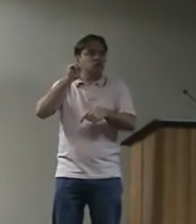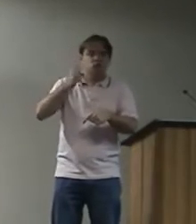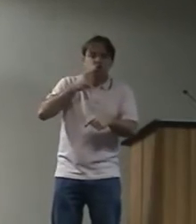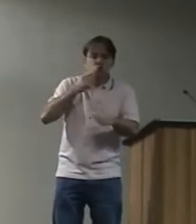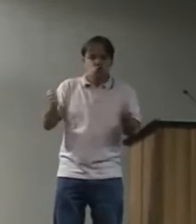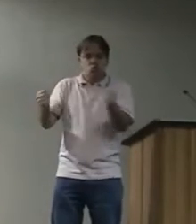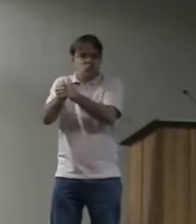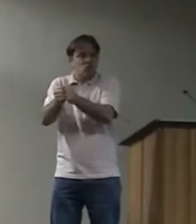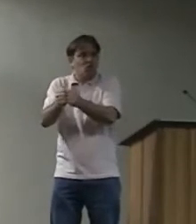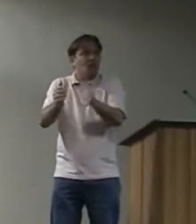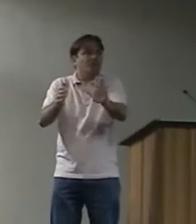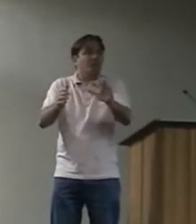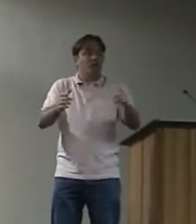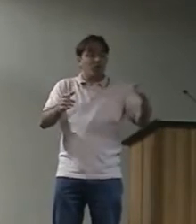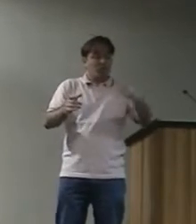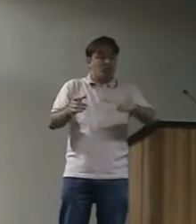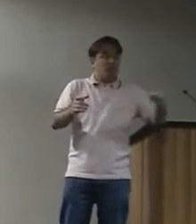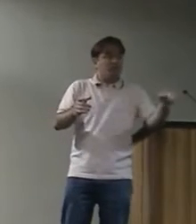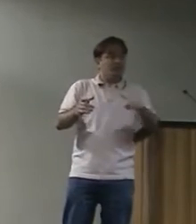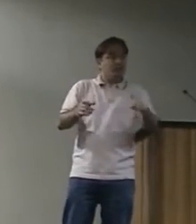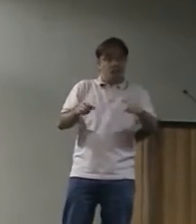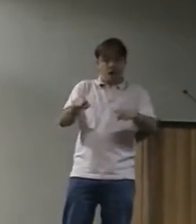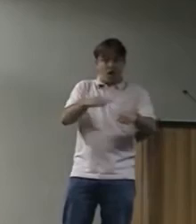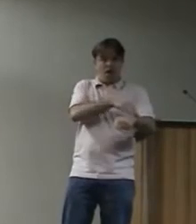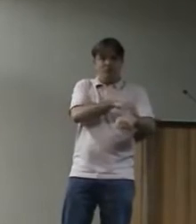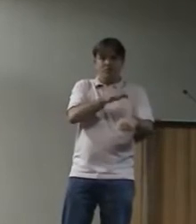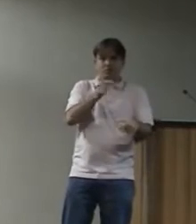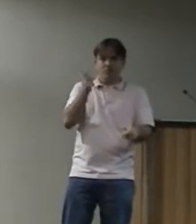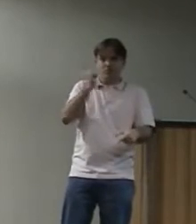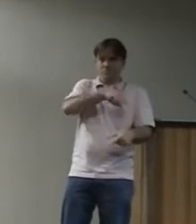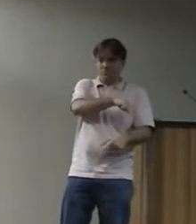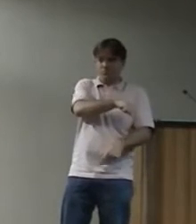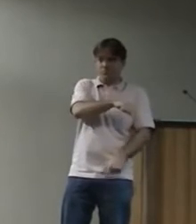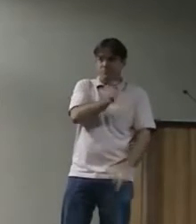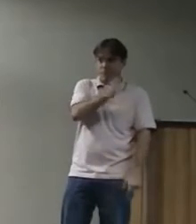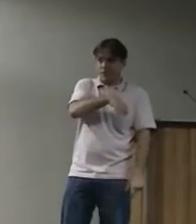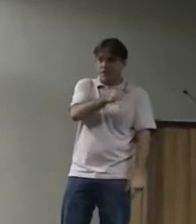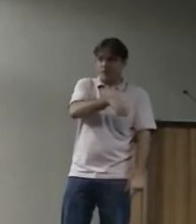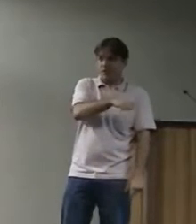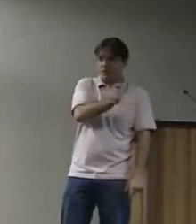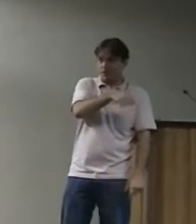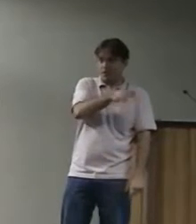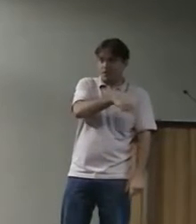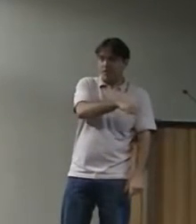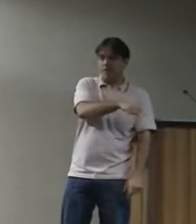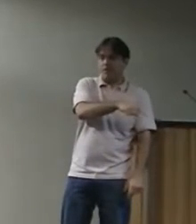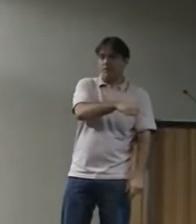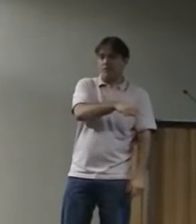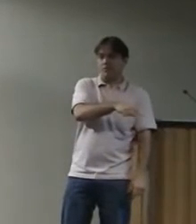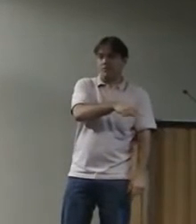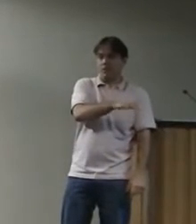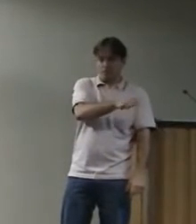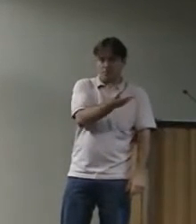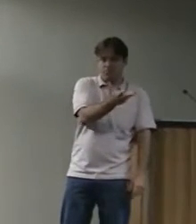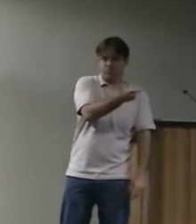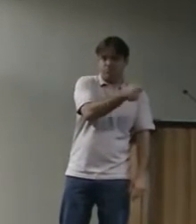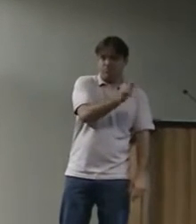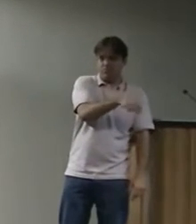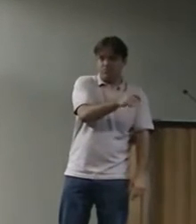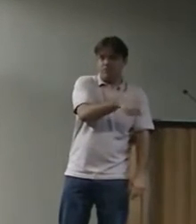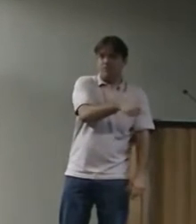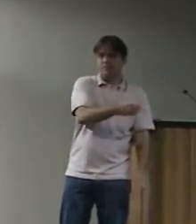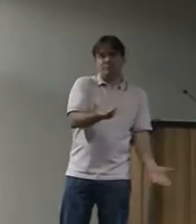preparado para receber essa criança? A proposta política pedagógica contempla a